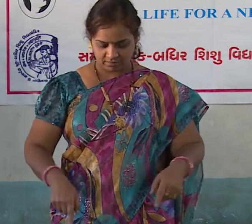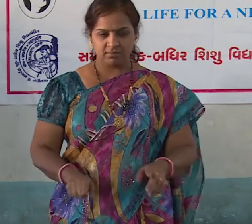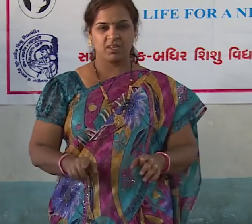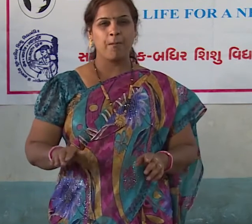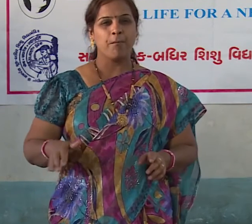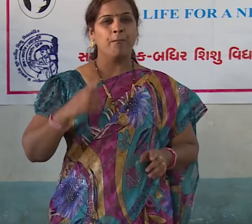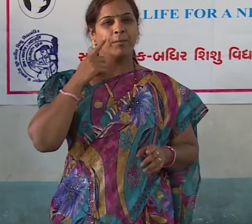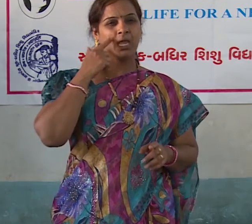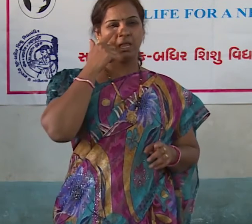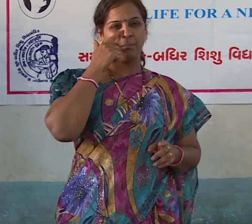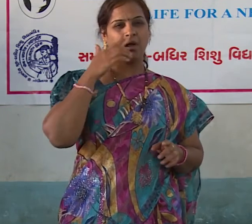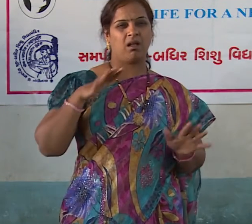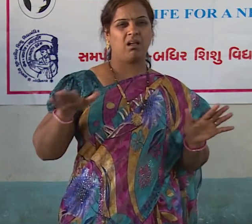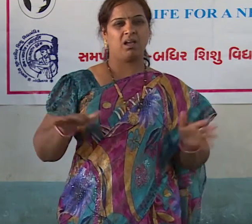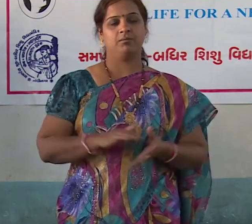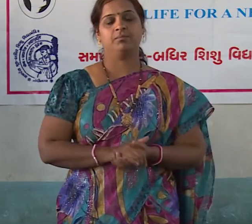वो